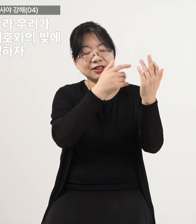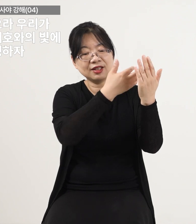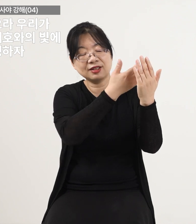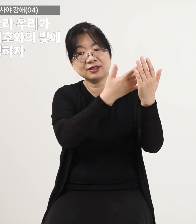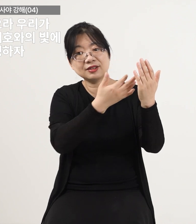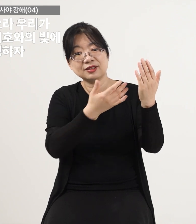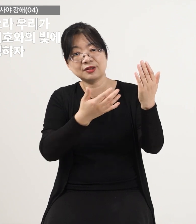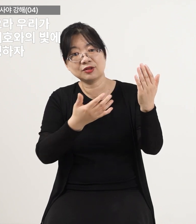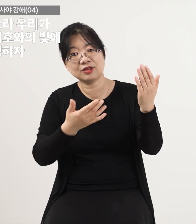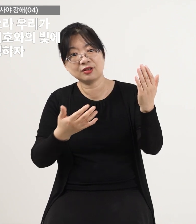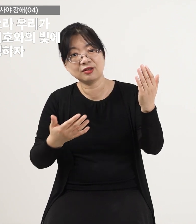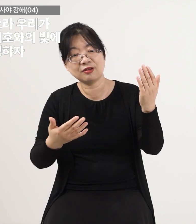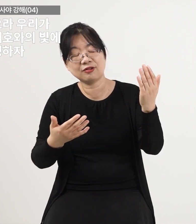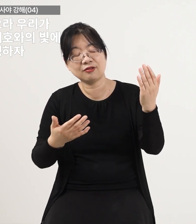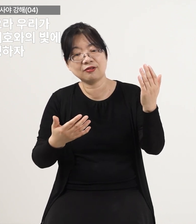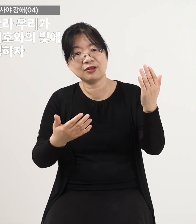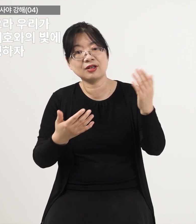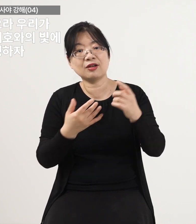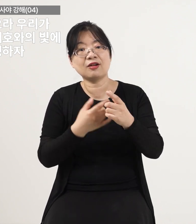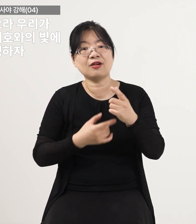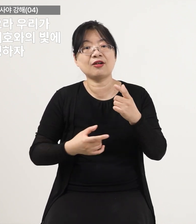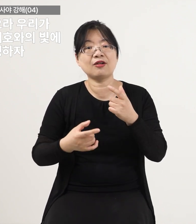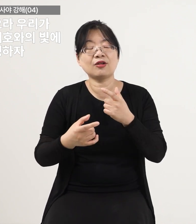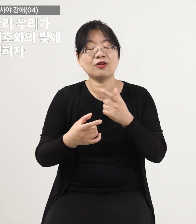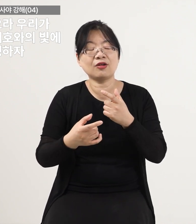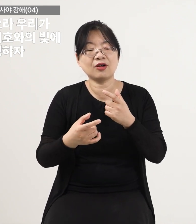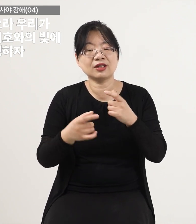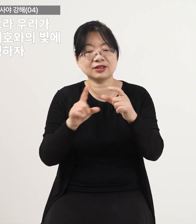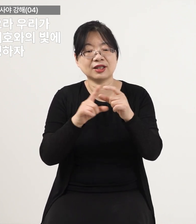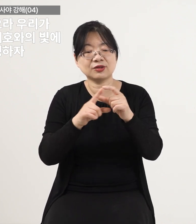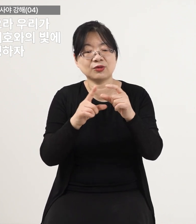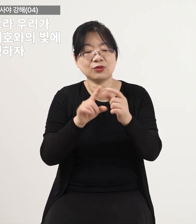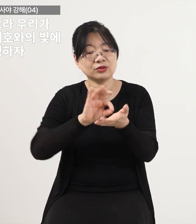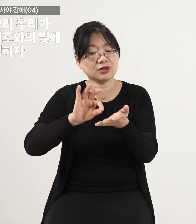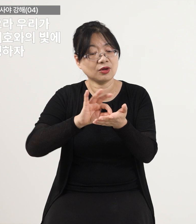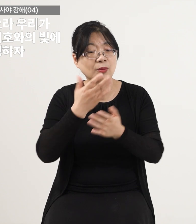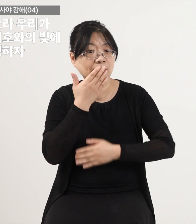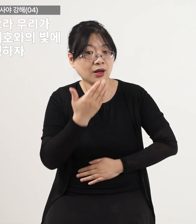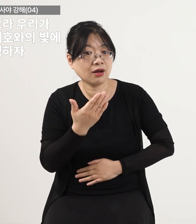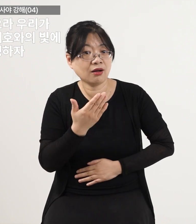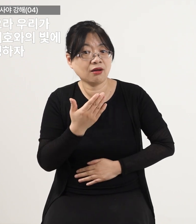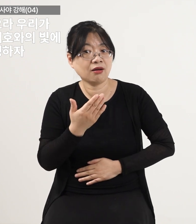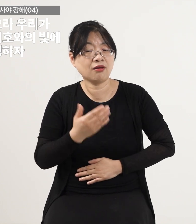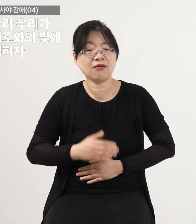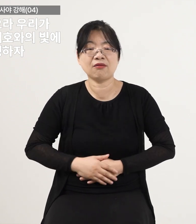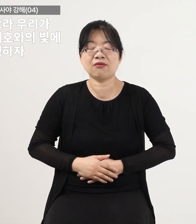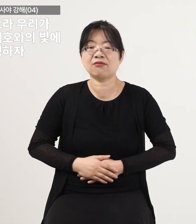개념을 더더군다나 사용할 수 있는 거예요? 여기에